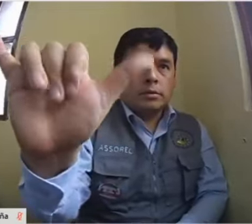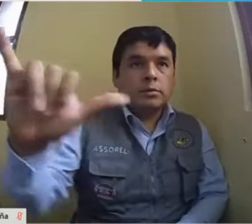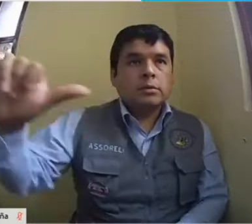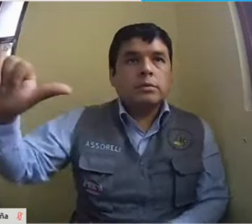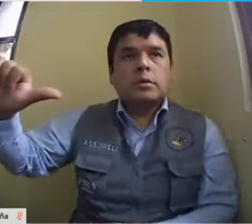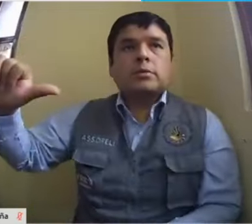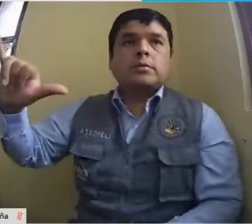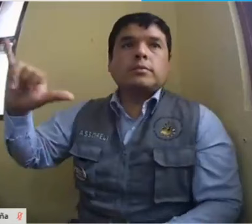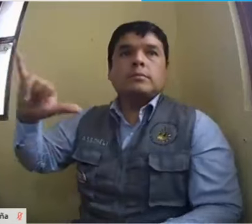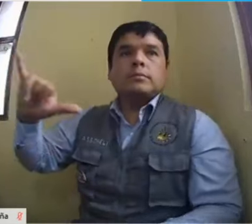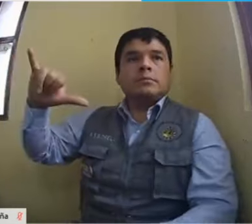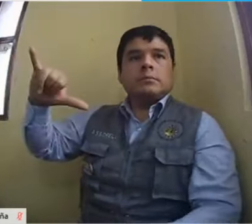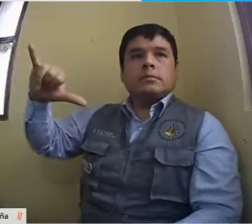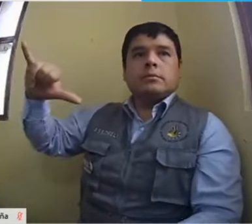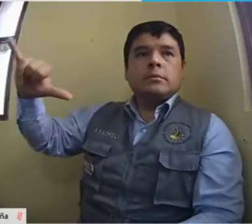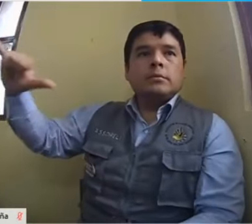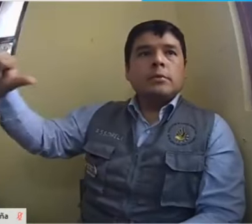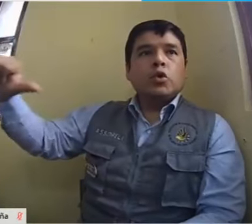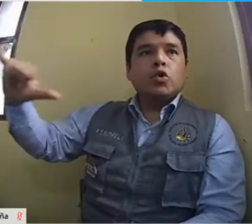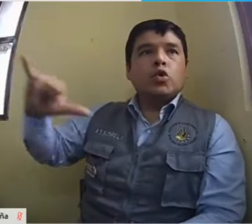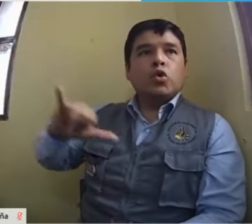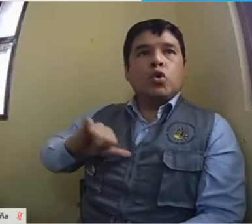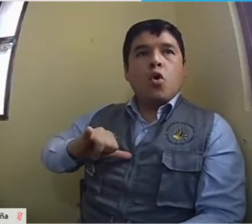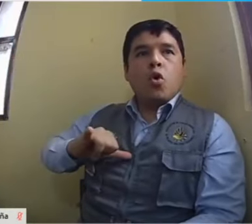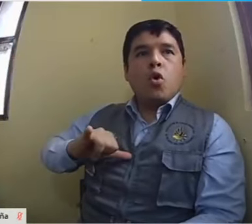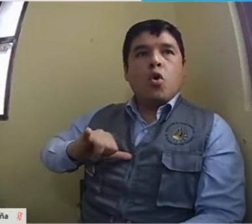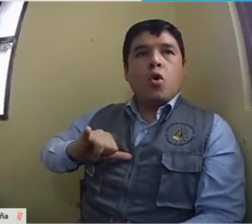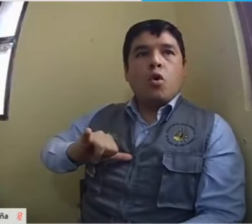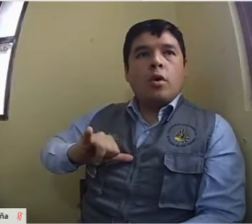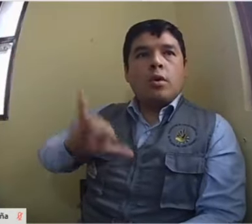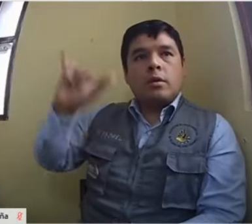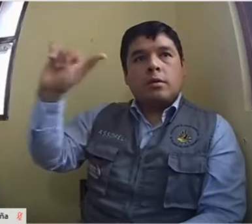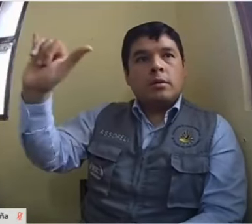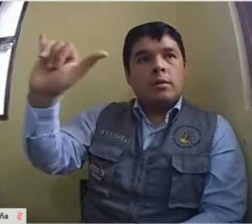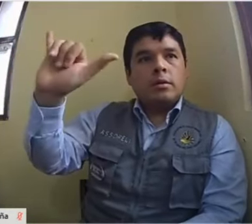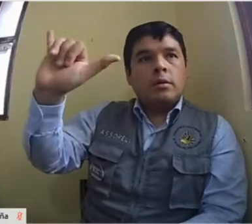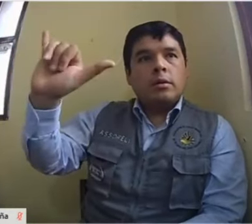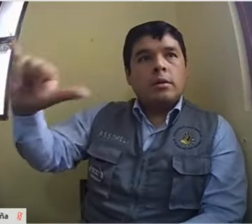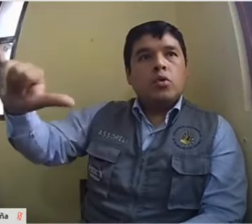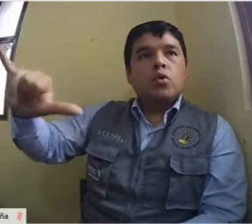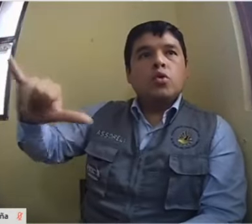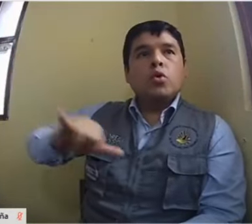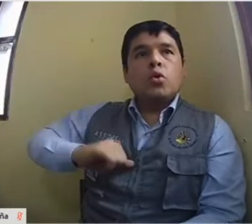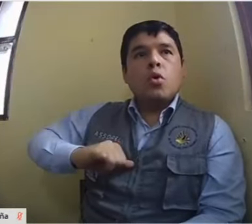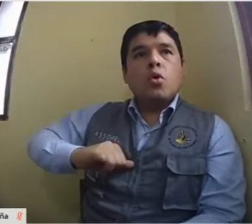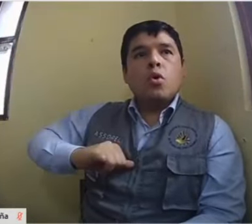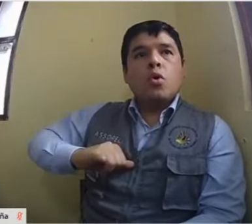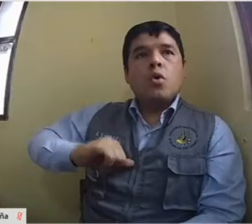Yo, ¿cómo hacer yo? La I, la Y y se apunta al pecho con el pulgar.